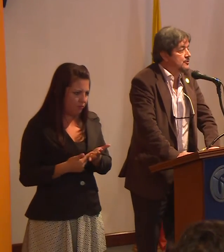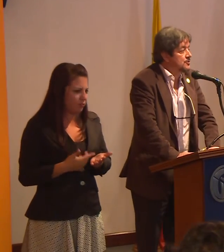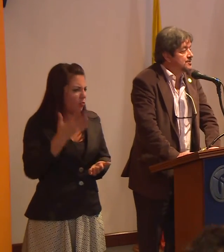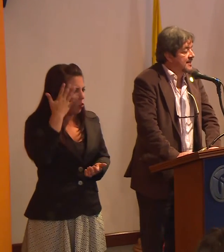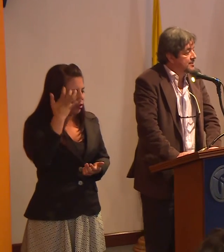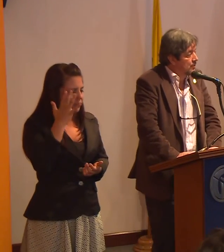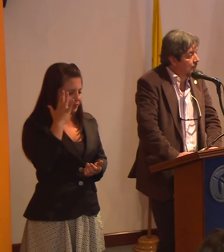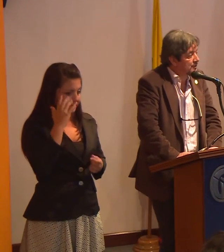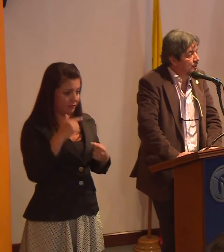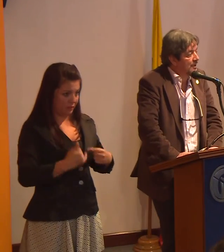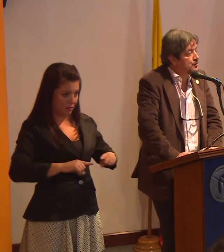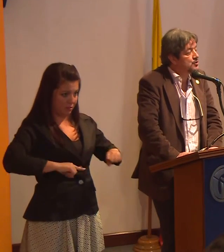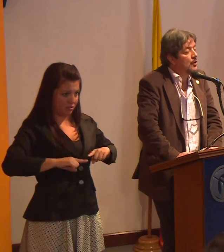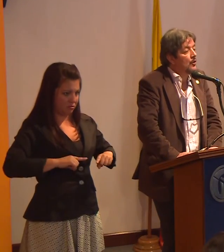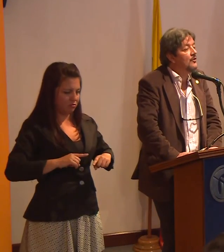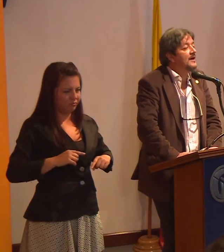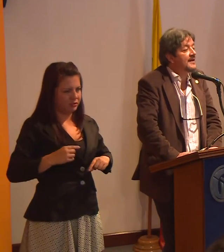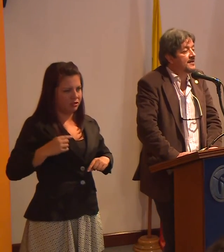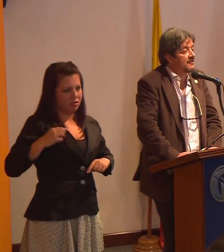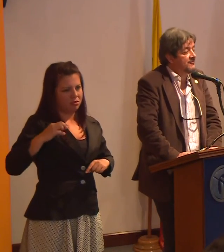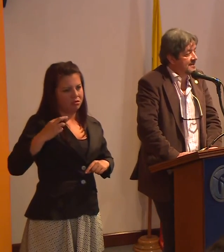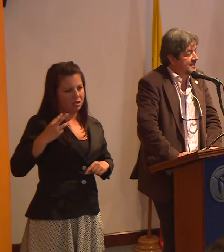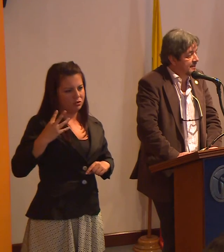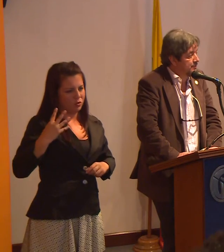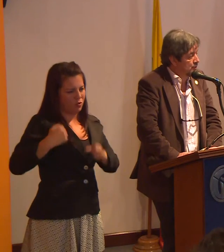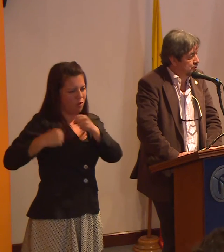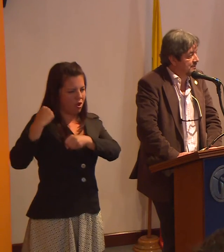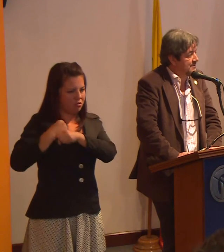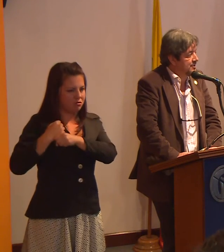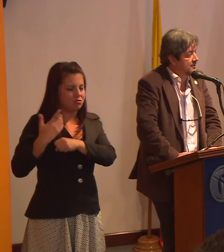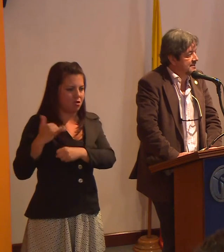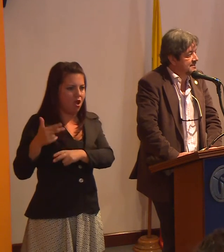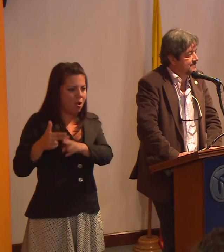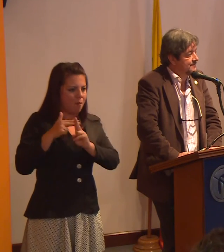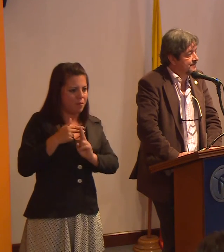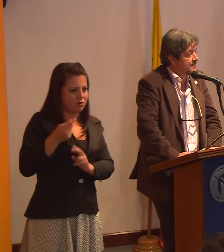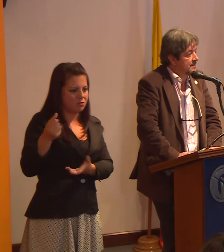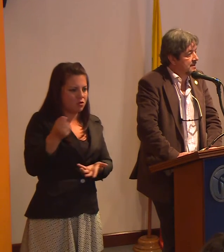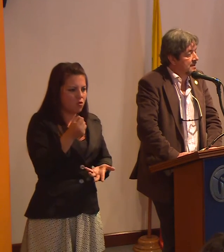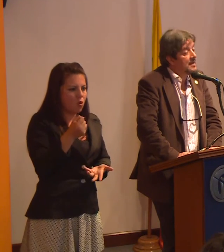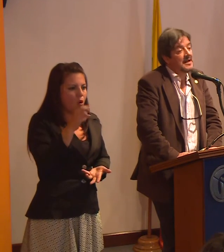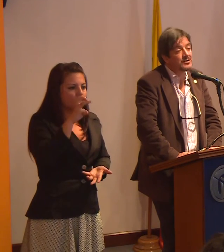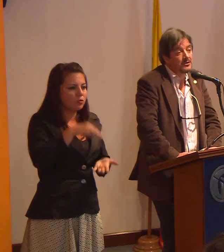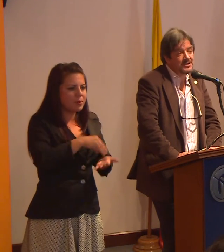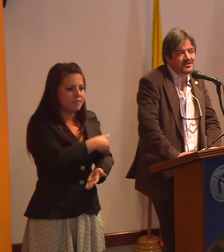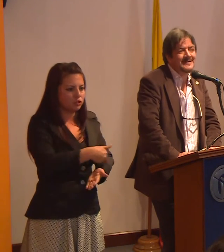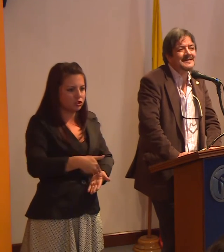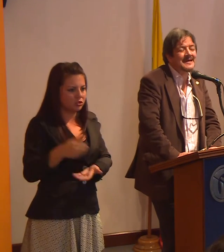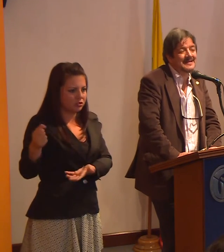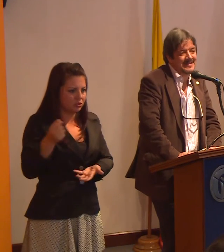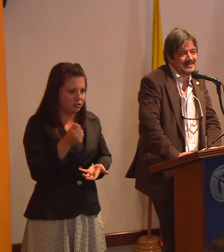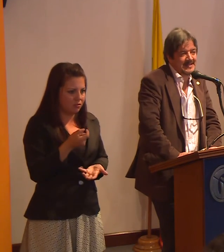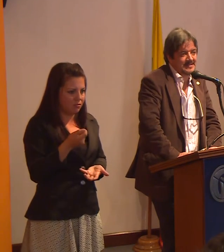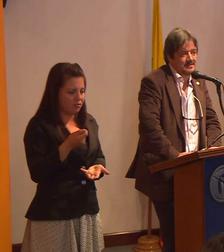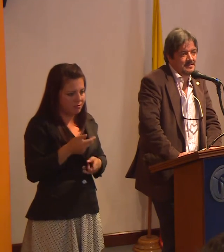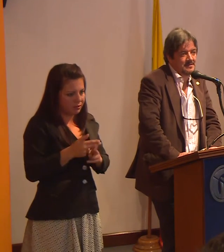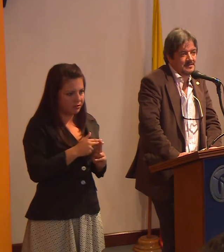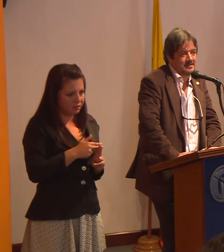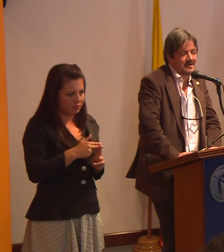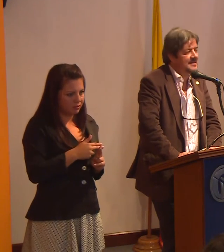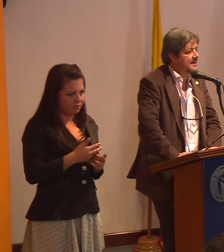desde hace unos 3 o 4 años un crédito FINDETER por 8.000 millones. Las condiciones